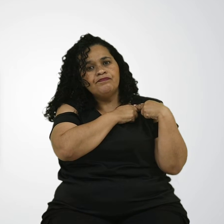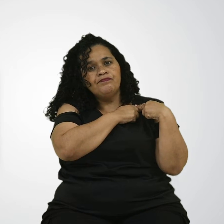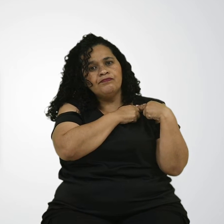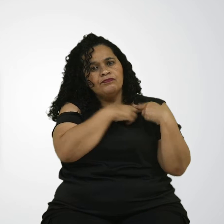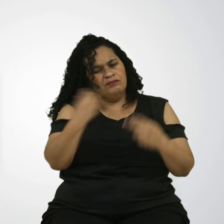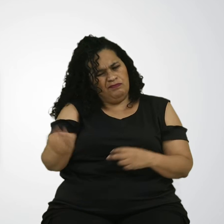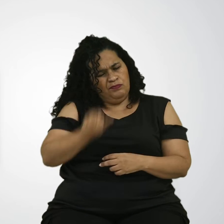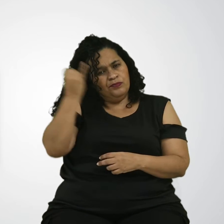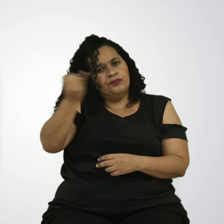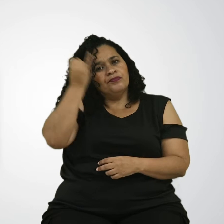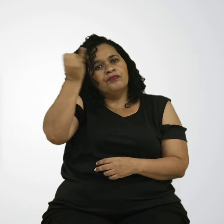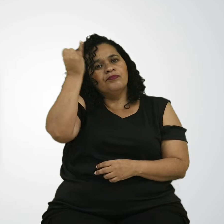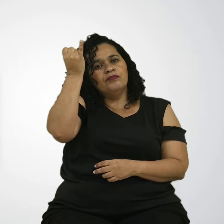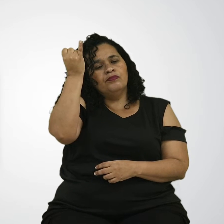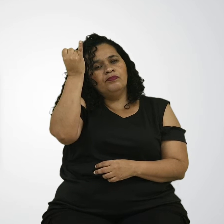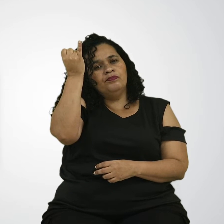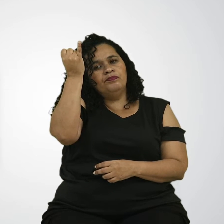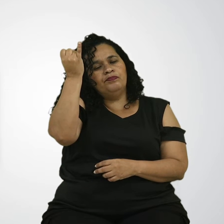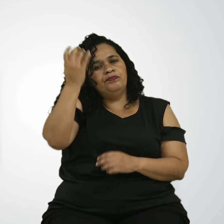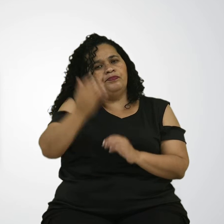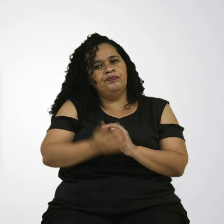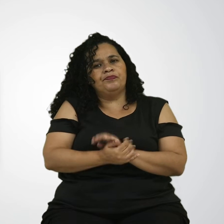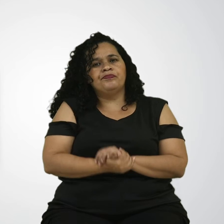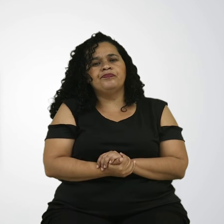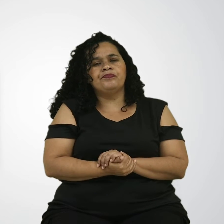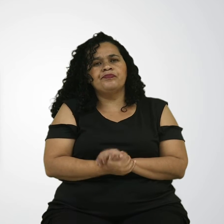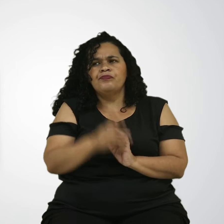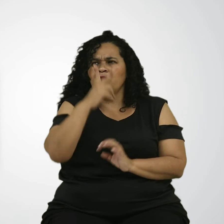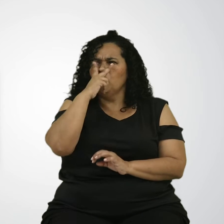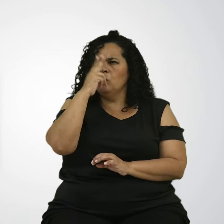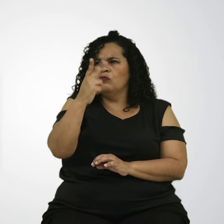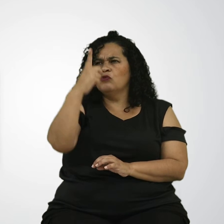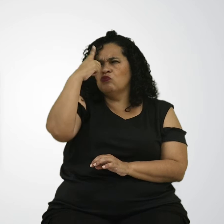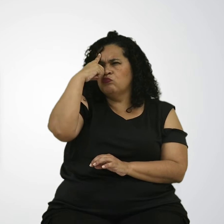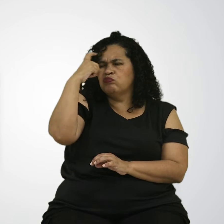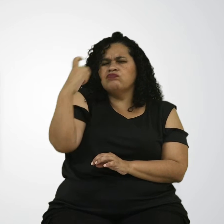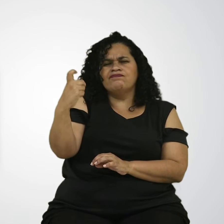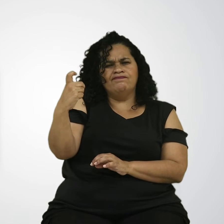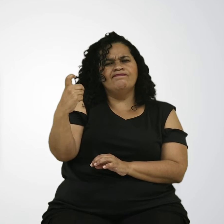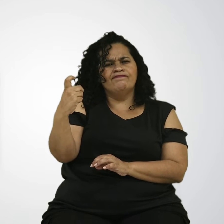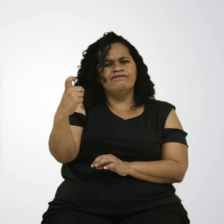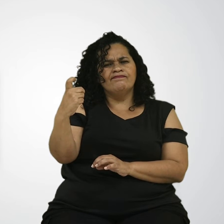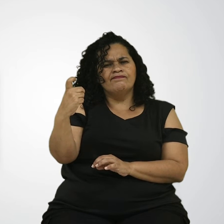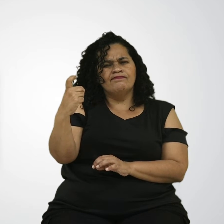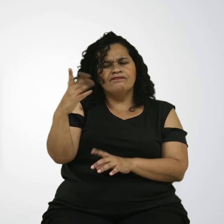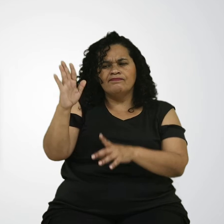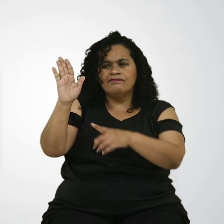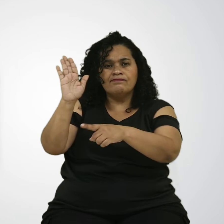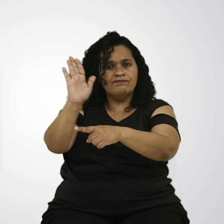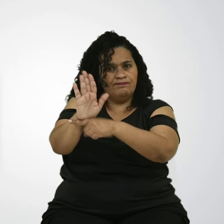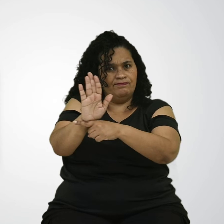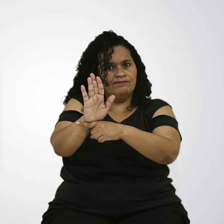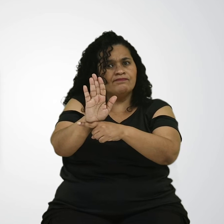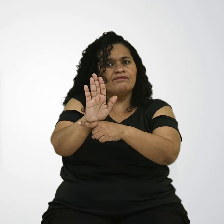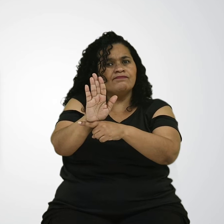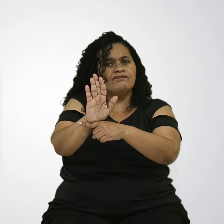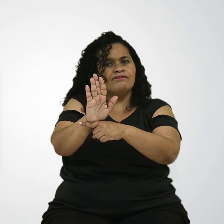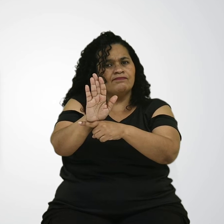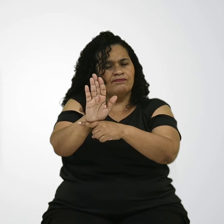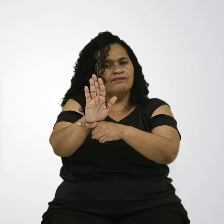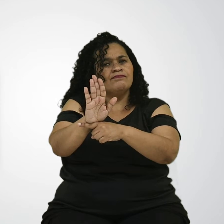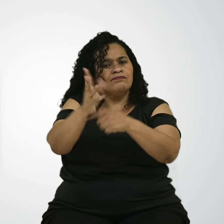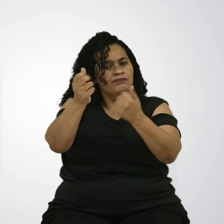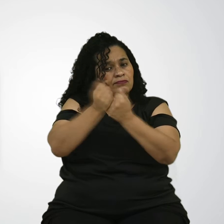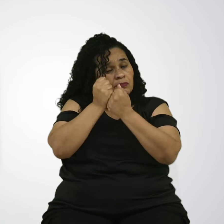importantíssimo isso. Tá mais para uma ideia de de ajudadora, né? De auxiliar,